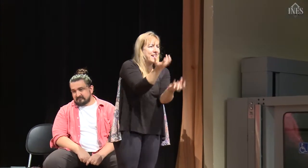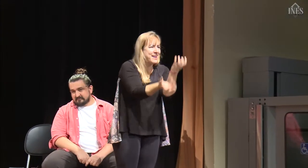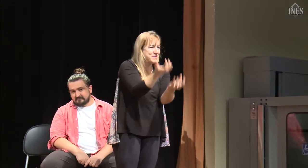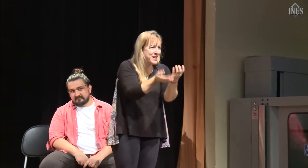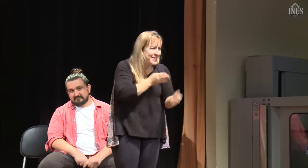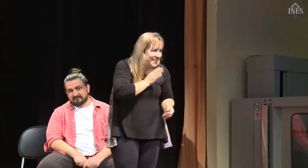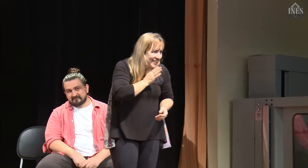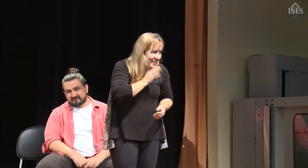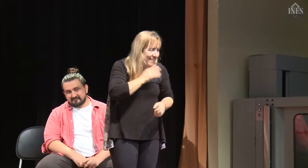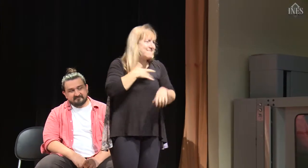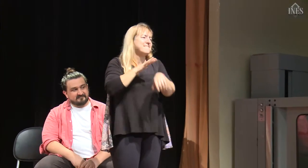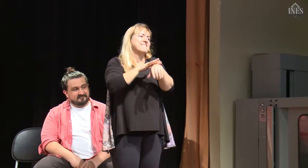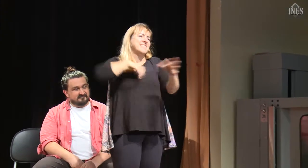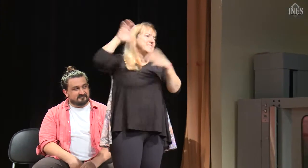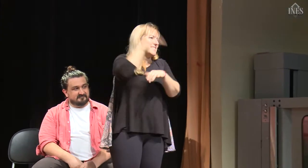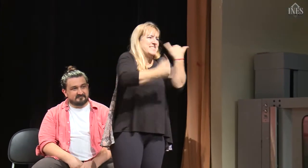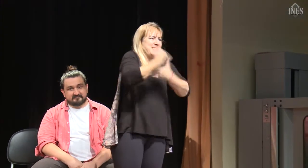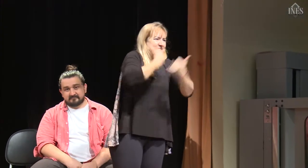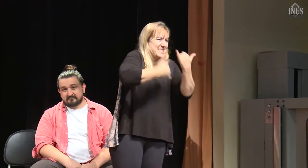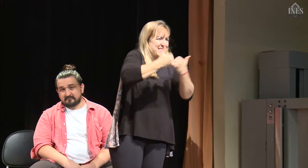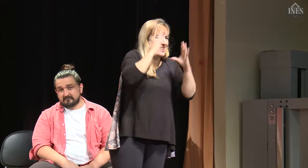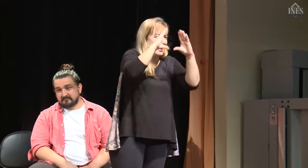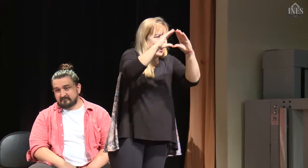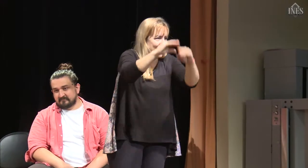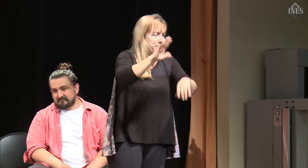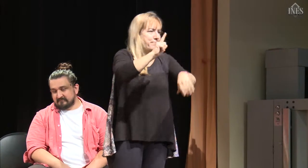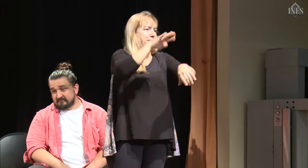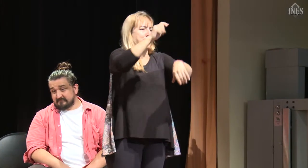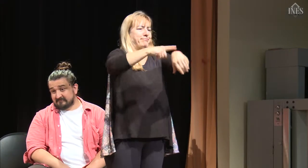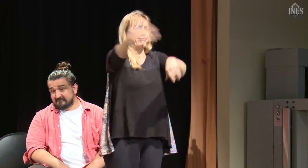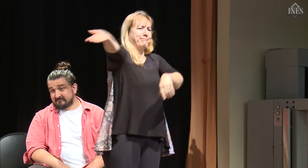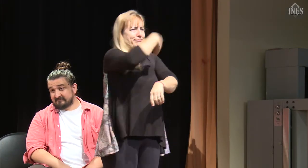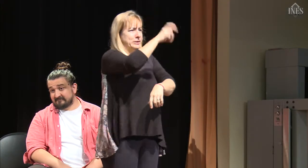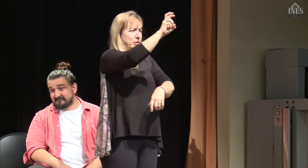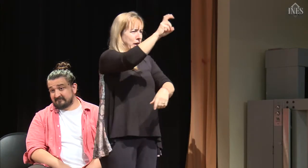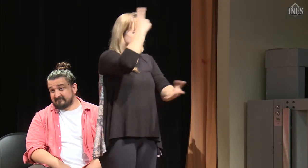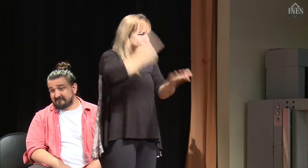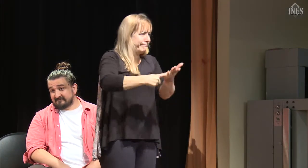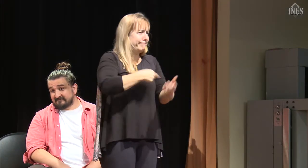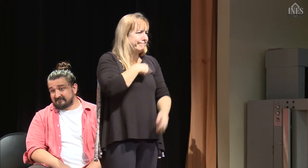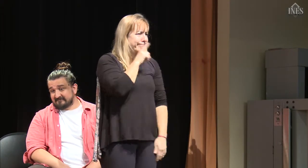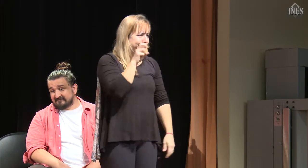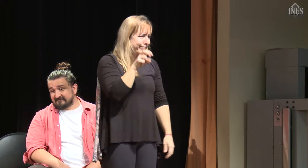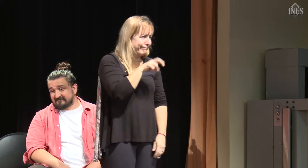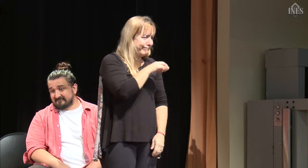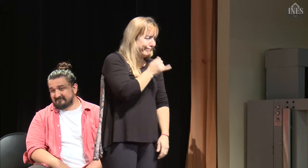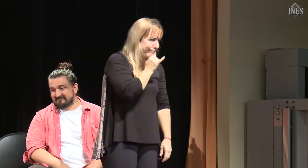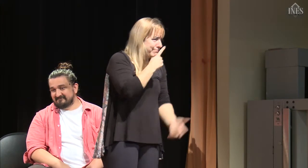queimado. Era a minha brincadeira preferida. Era doente, brincava muito, dia até de noite.